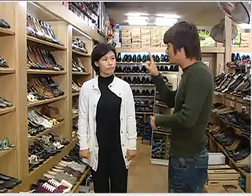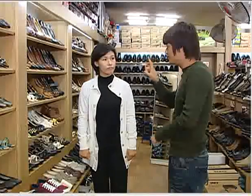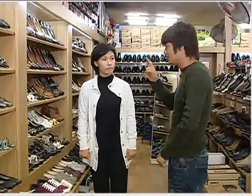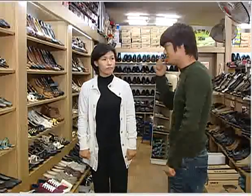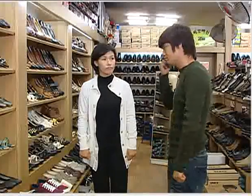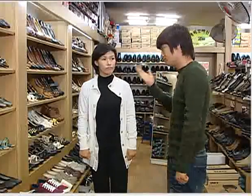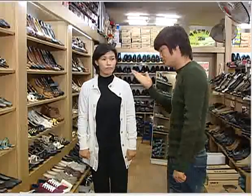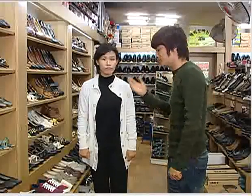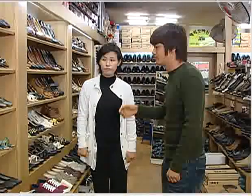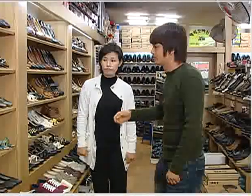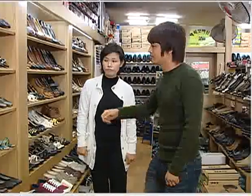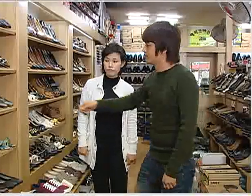어때요?